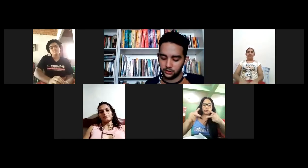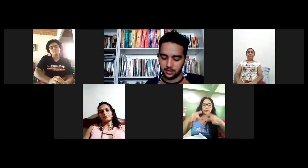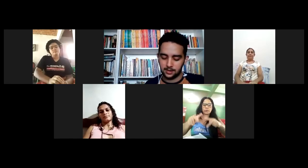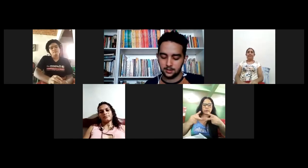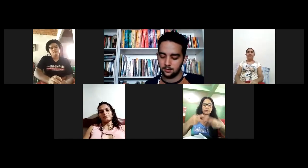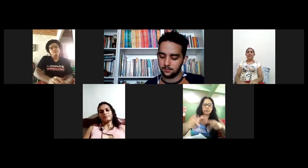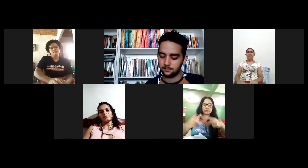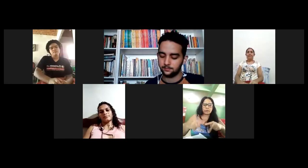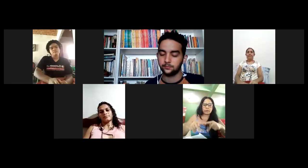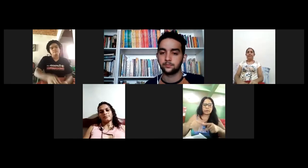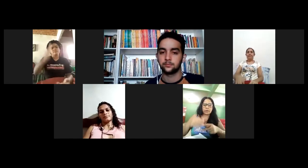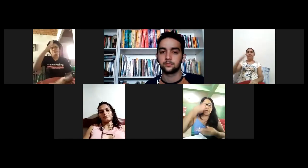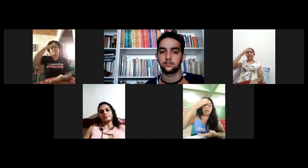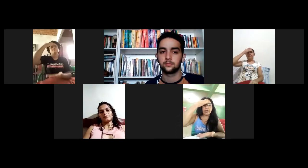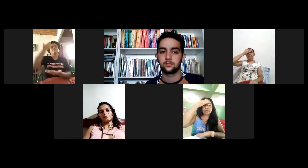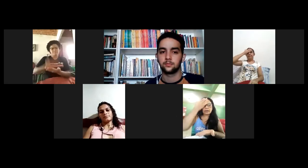acreditar,